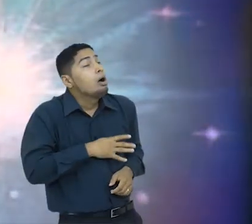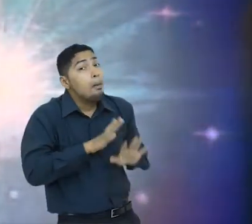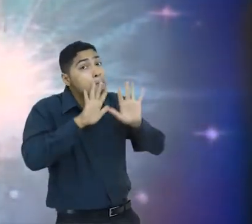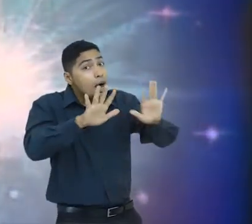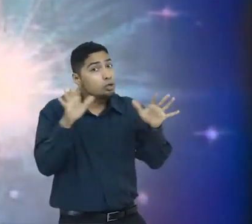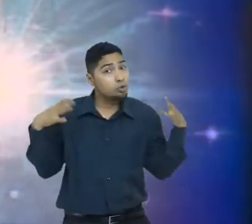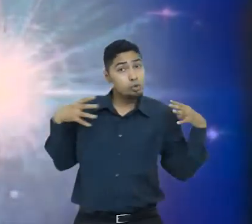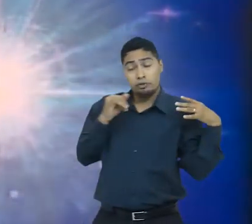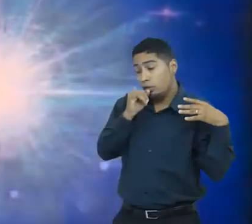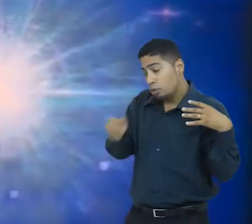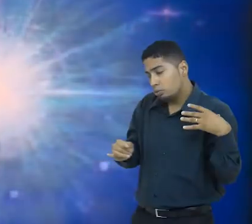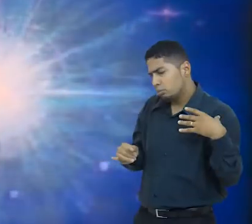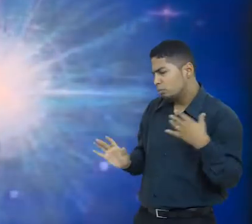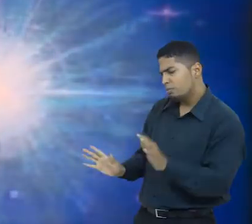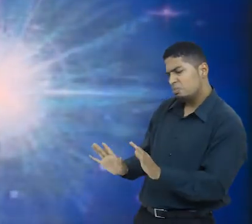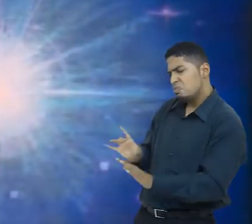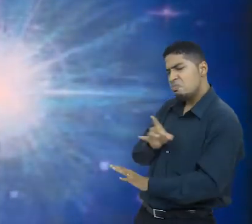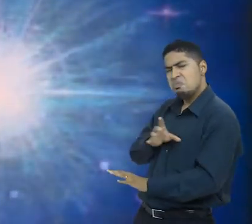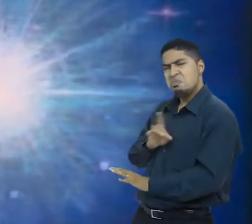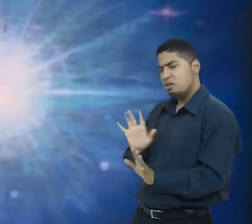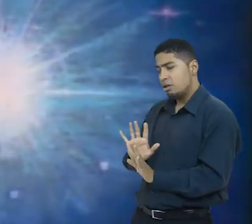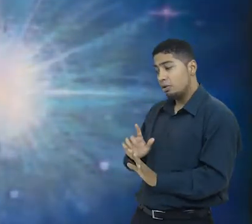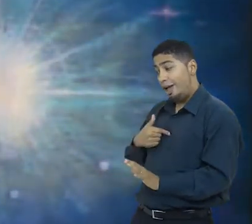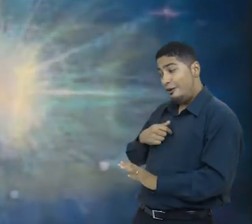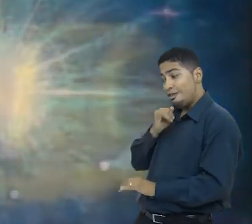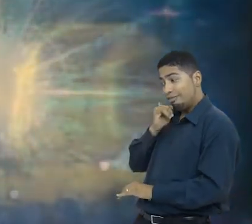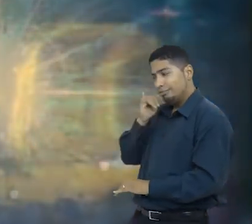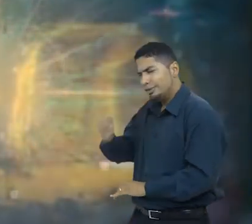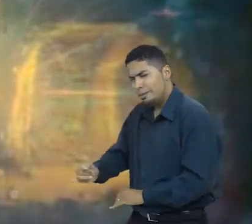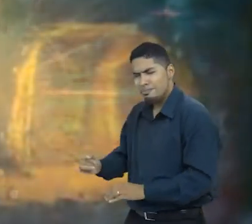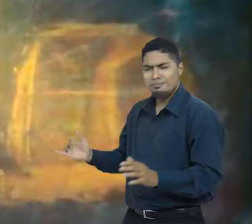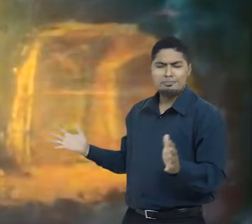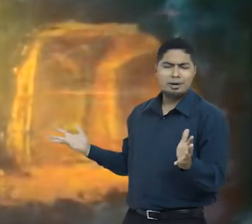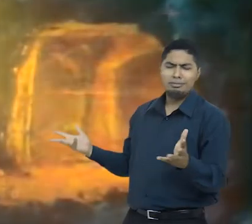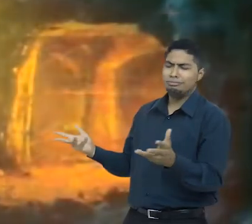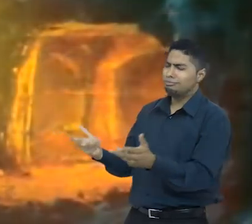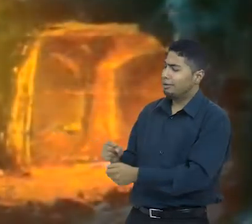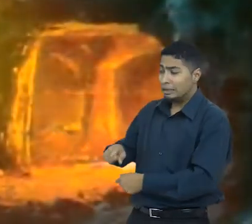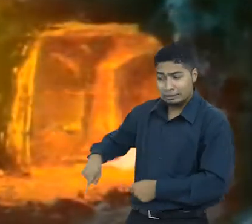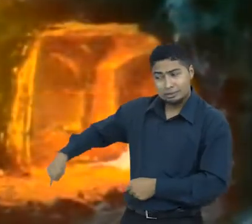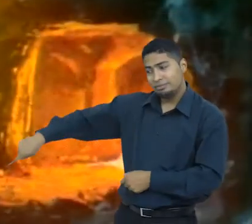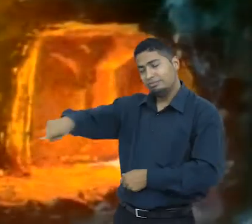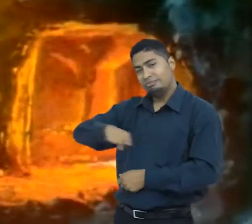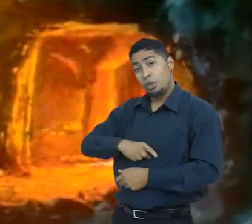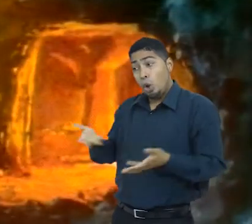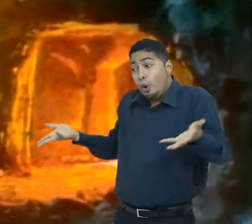medo. Mas o anjo disse: "Não tenham medo, pois tenho uma notícia maravilhosa para todas as